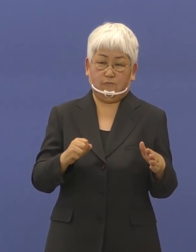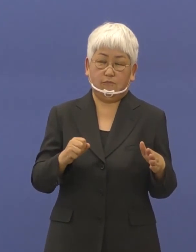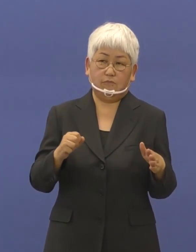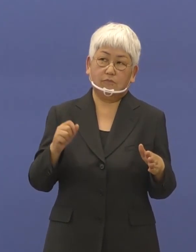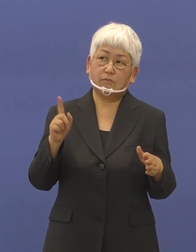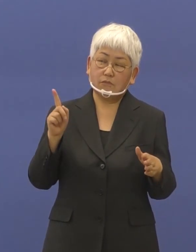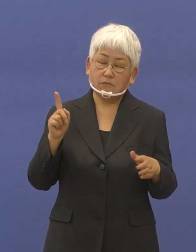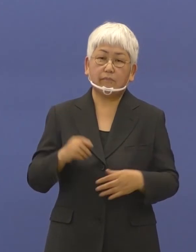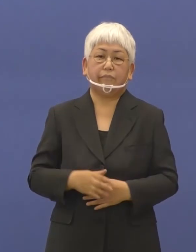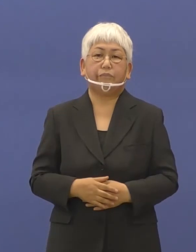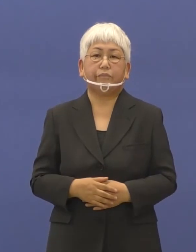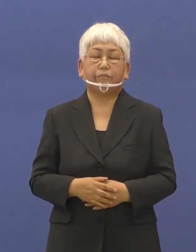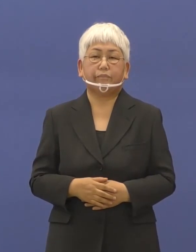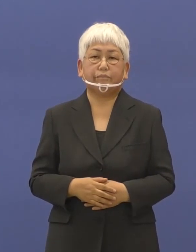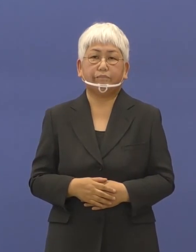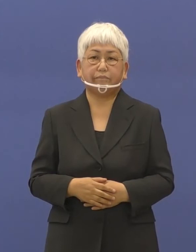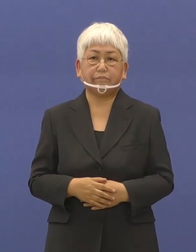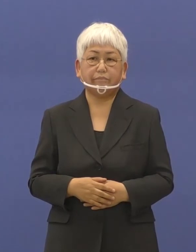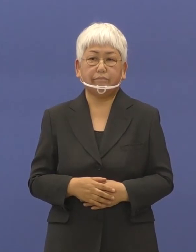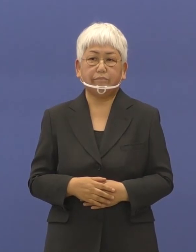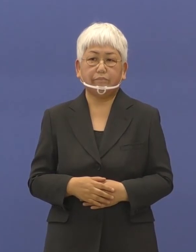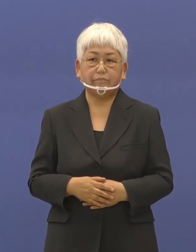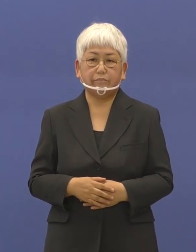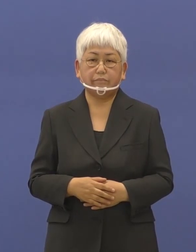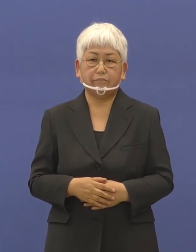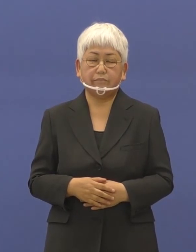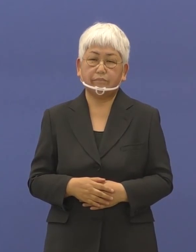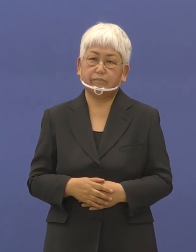一段高い、そういう、